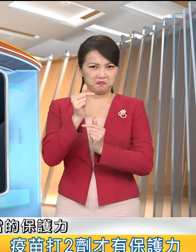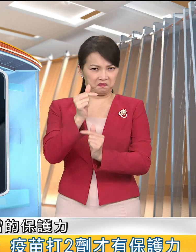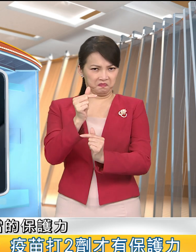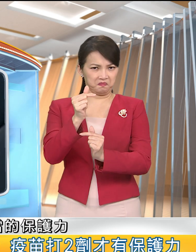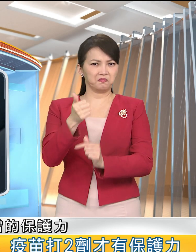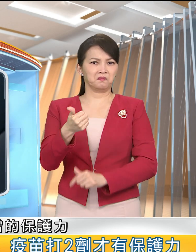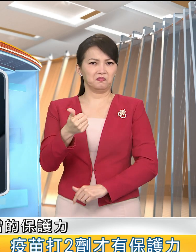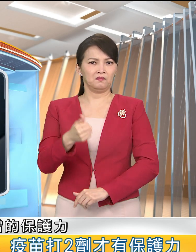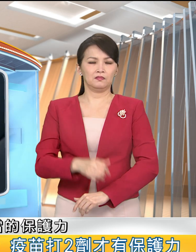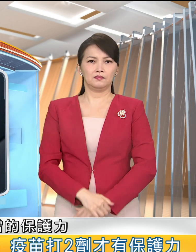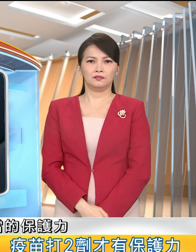才有相当的保护力。